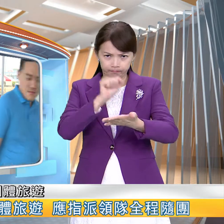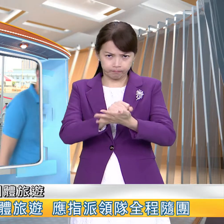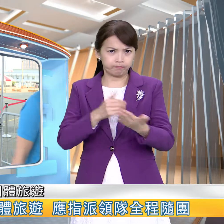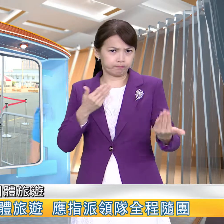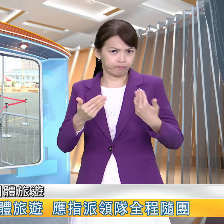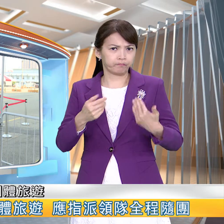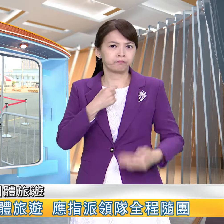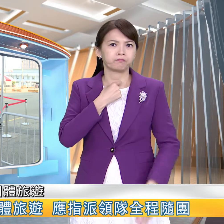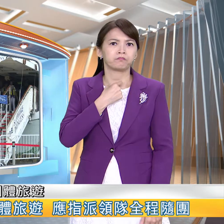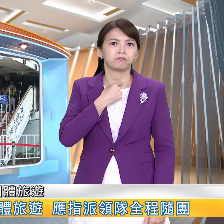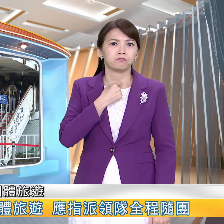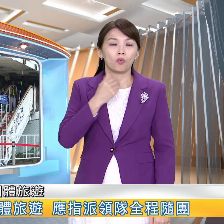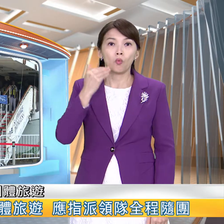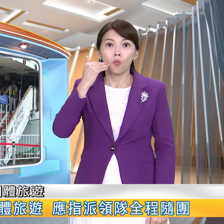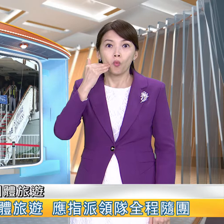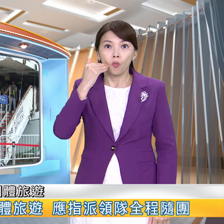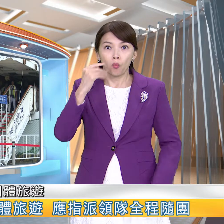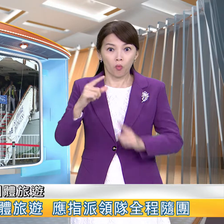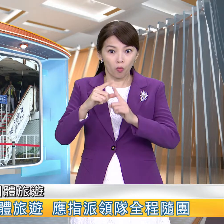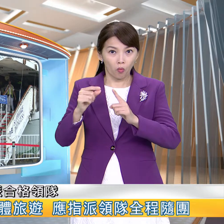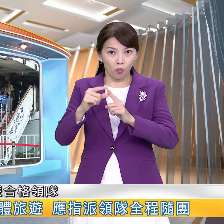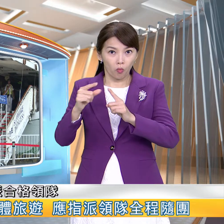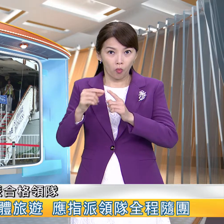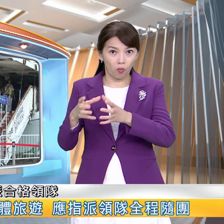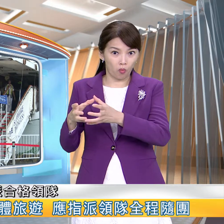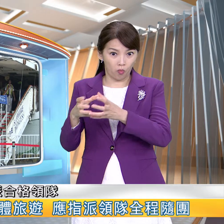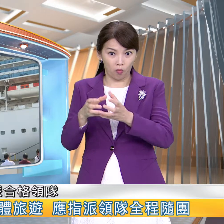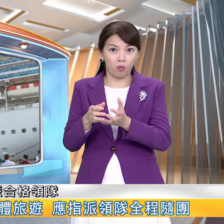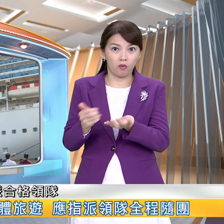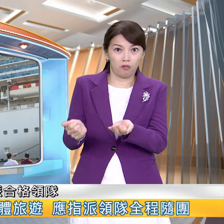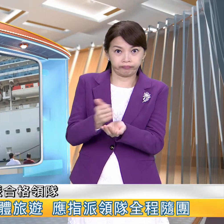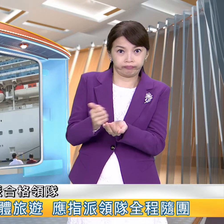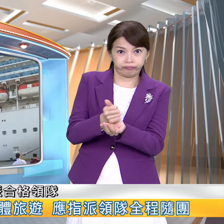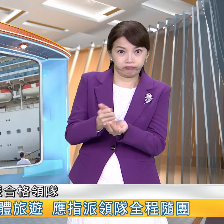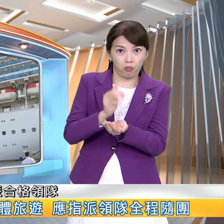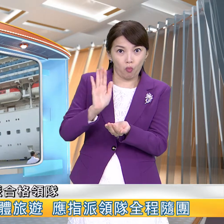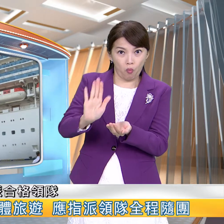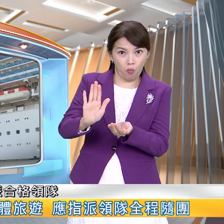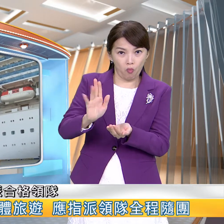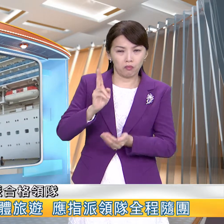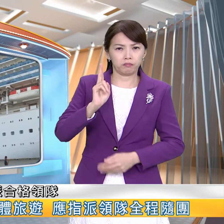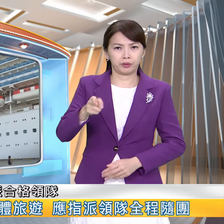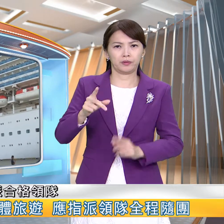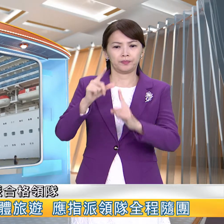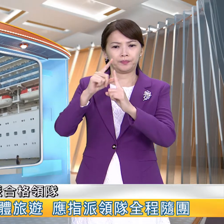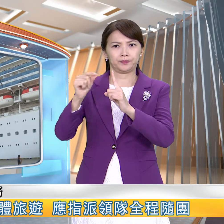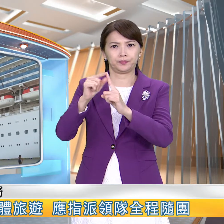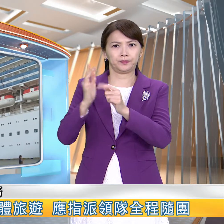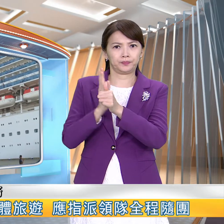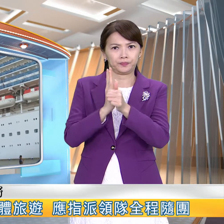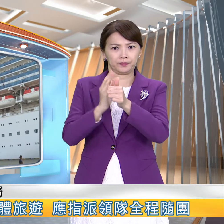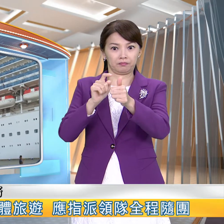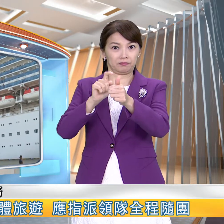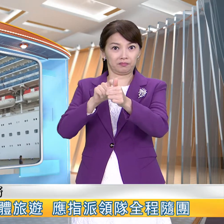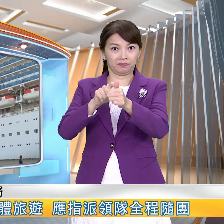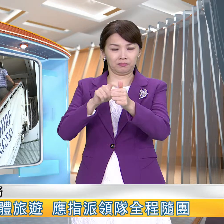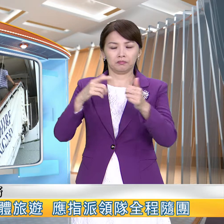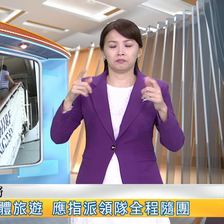为团体旅游，业者就应该指派合格的领队，全程的随团服